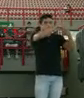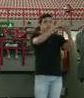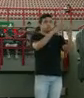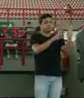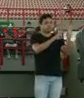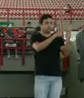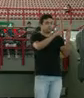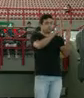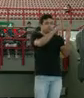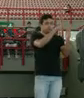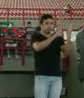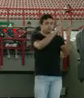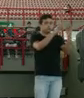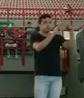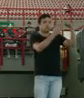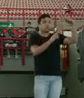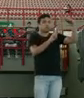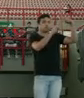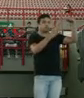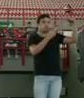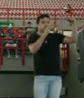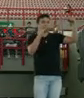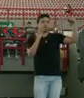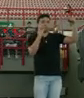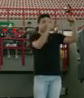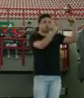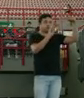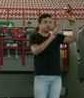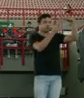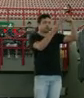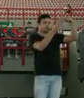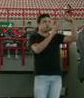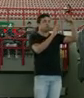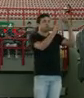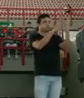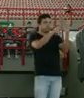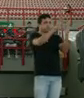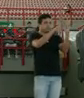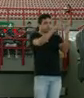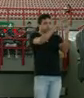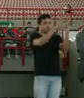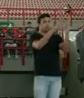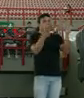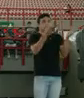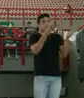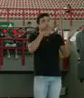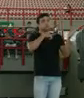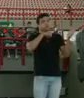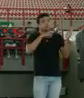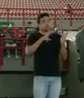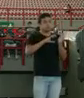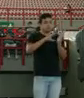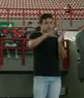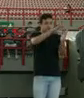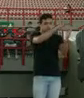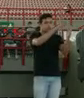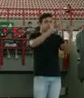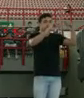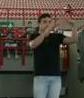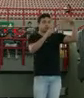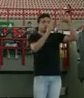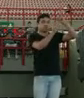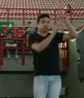aonde? No genoma das bactérias. Hoje nós temos bactérias